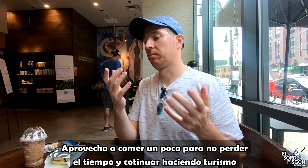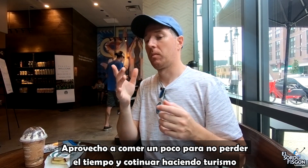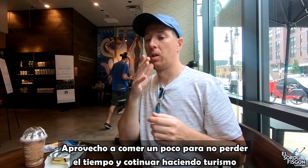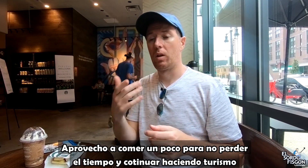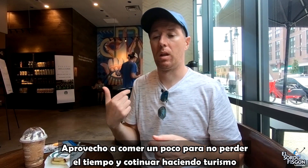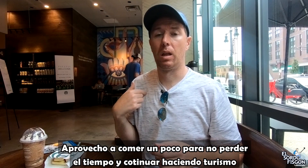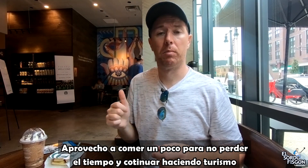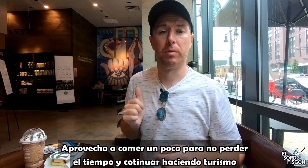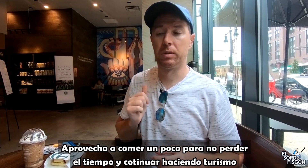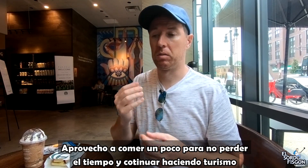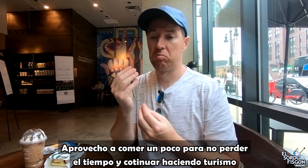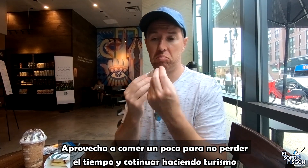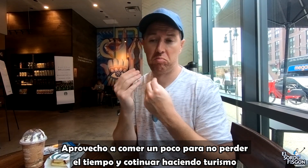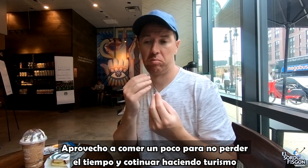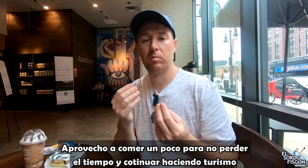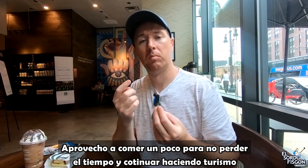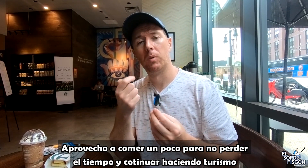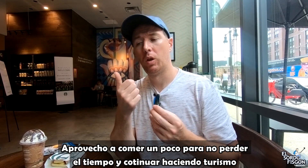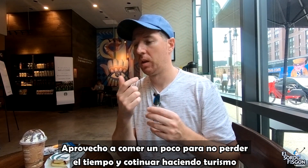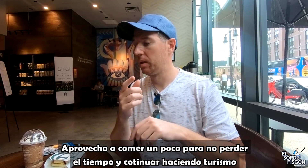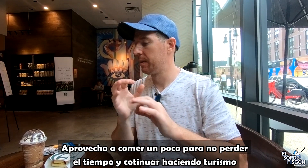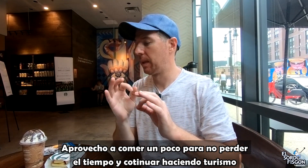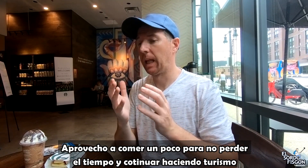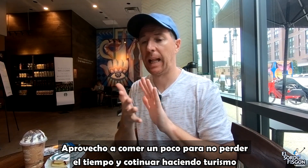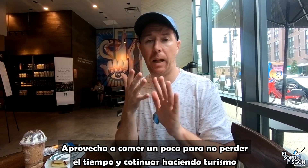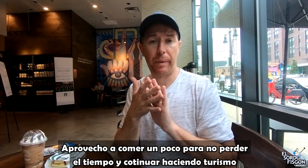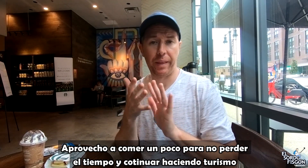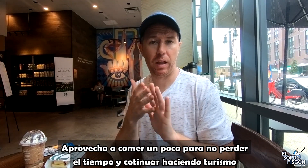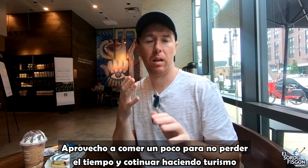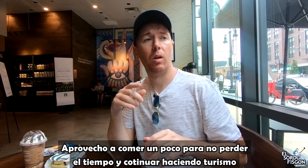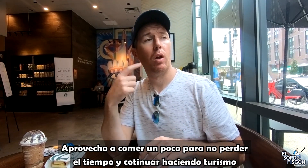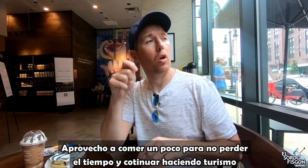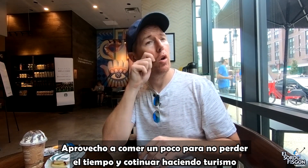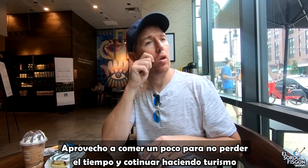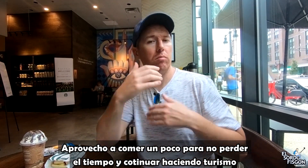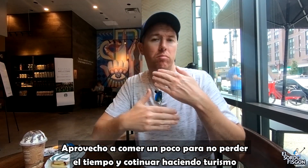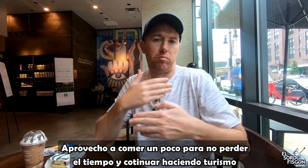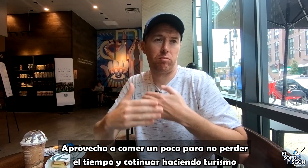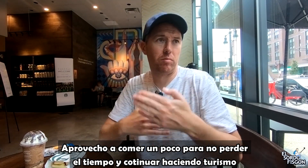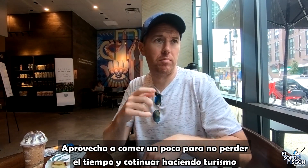Aprovecho a comer un poco para no perder el tiempo y continuar haciendo turismo.